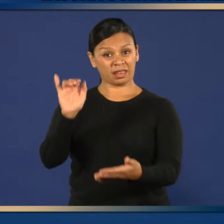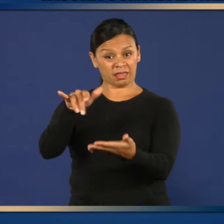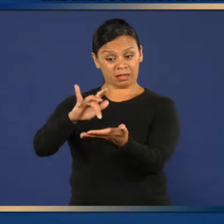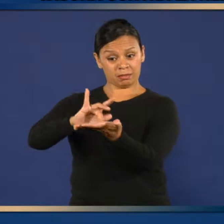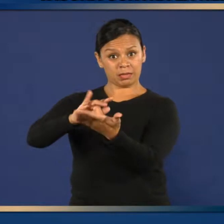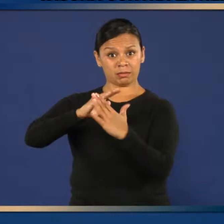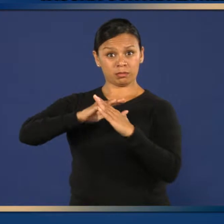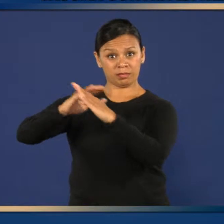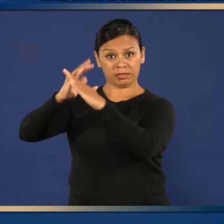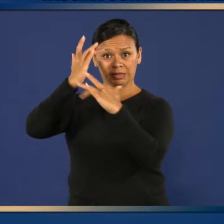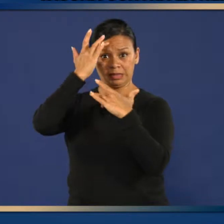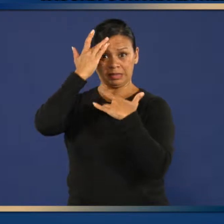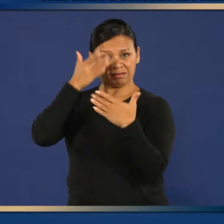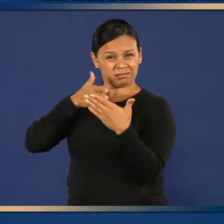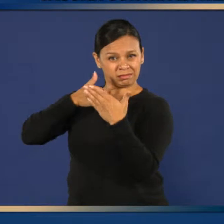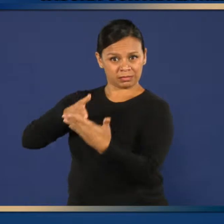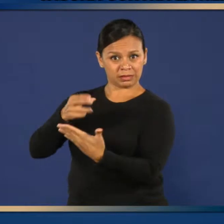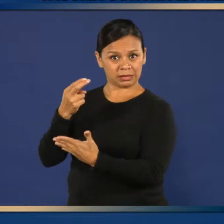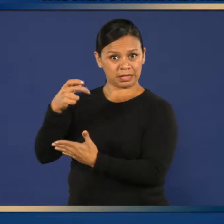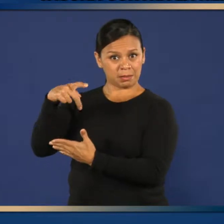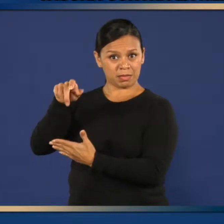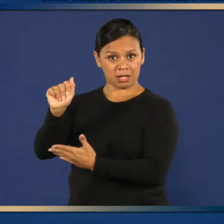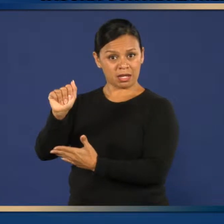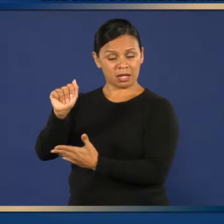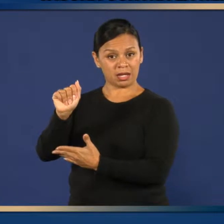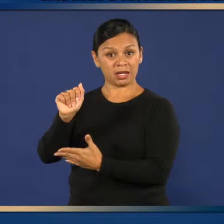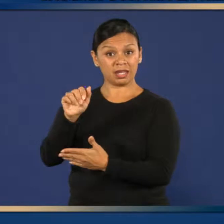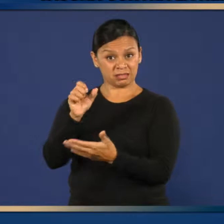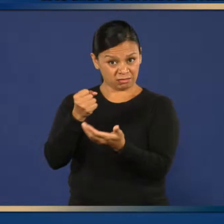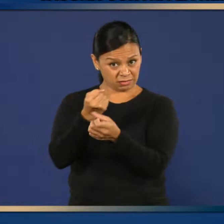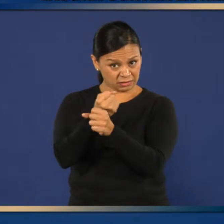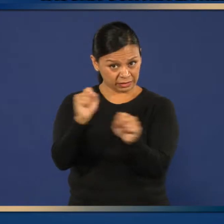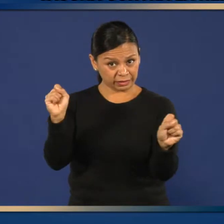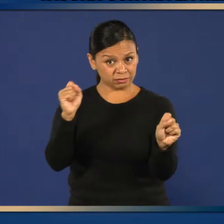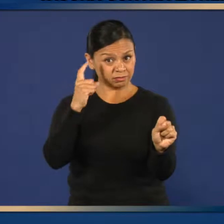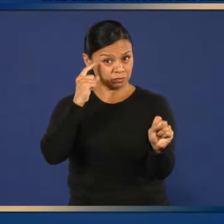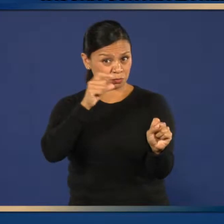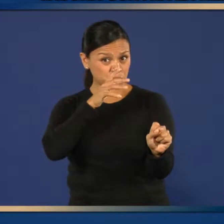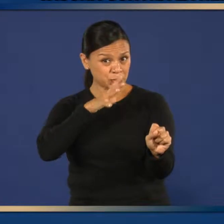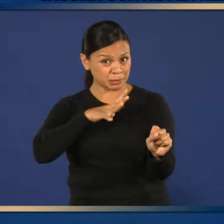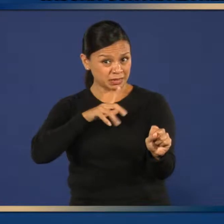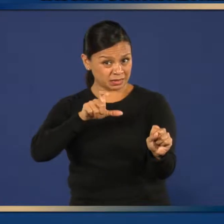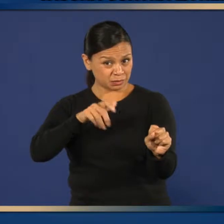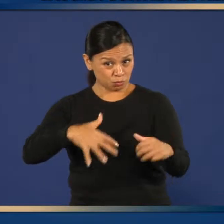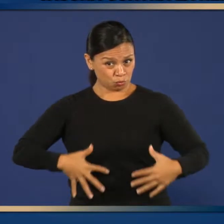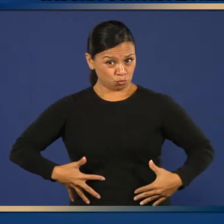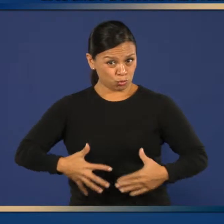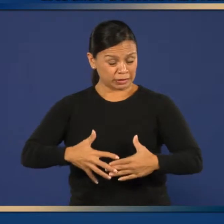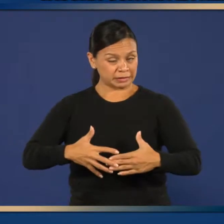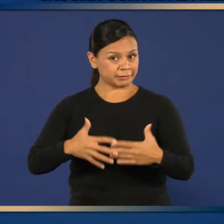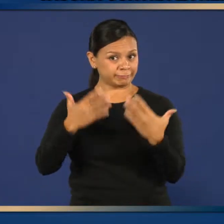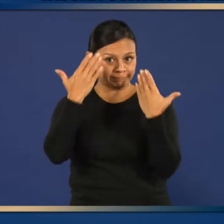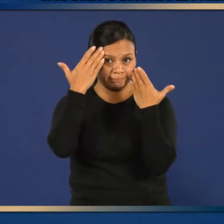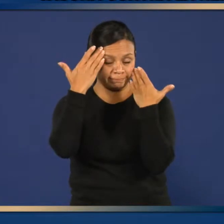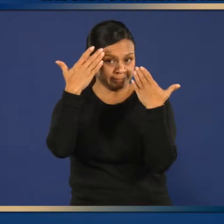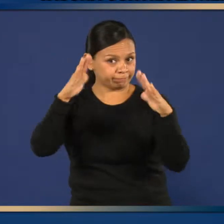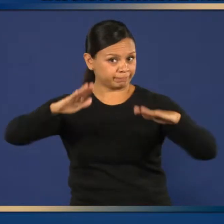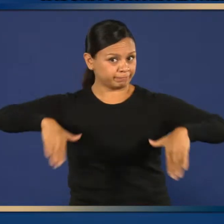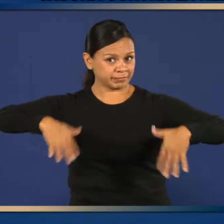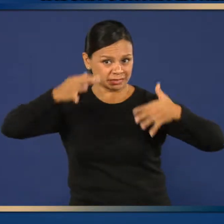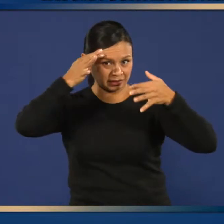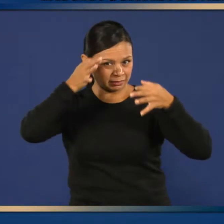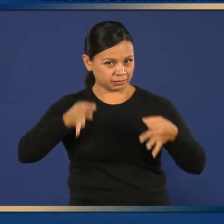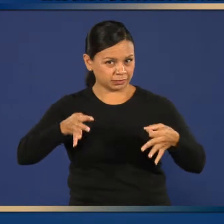no se ha determinado la seguridad de la vacuna contra la hepatitis a para mujeres embarazadas